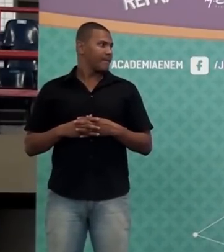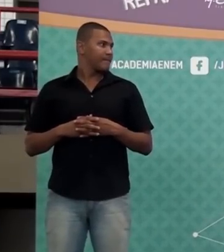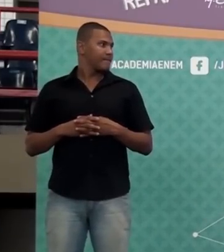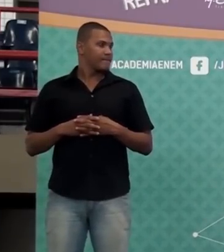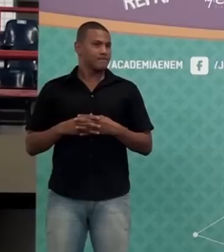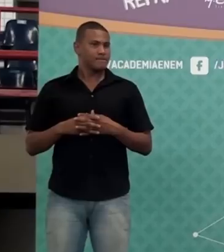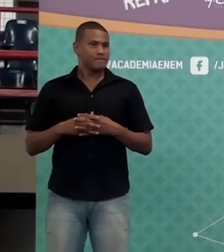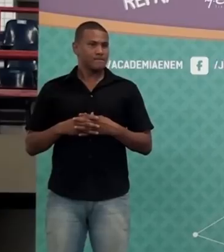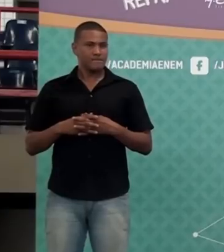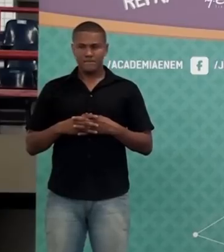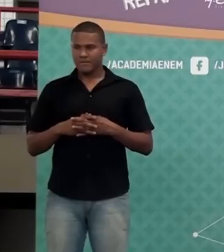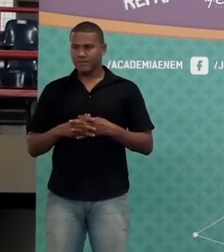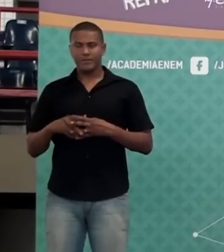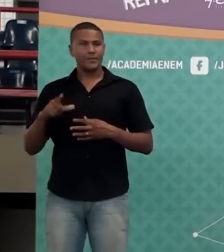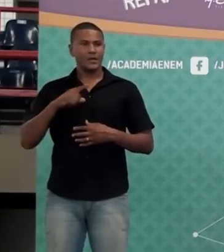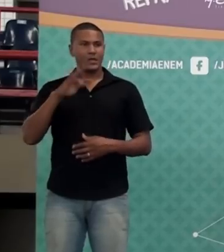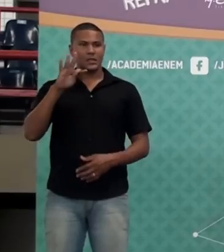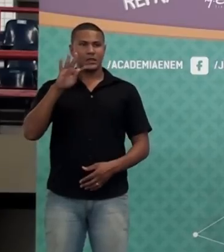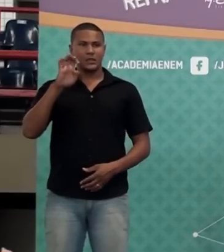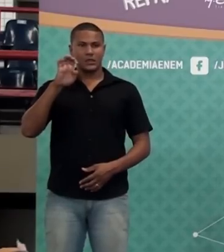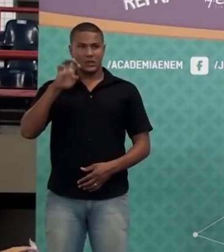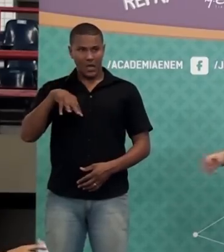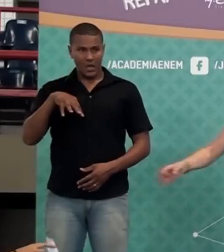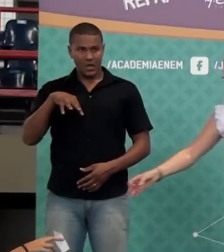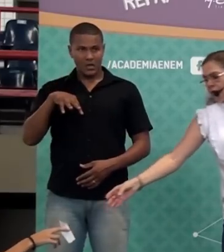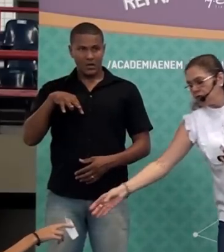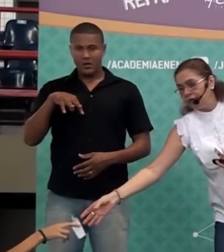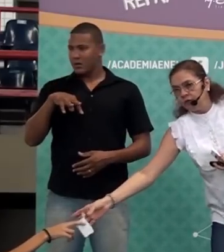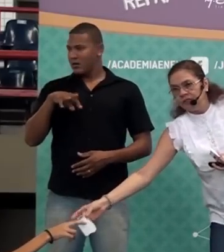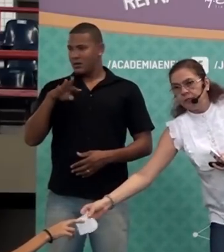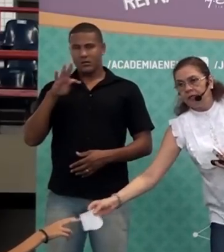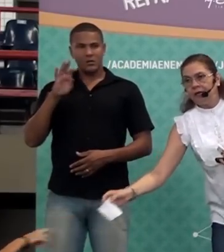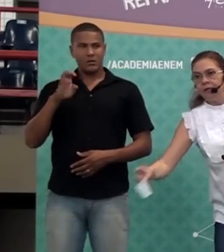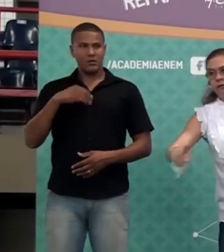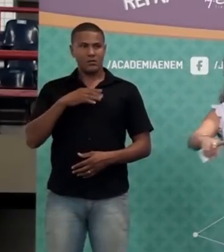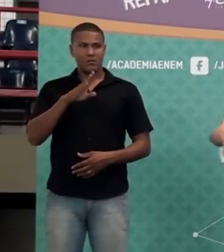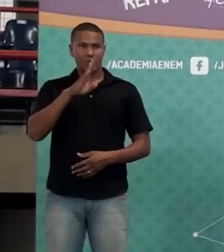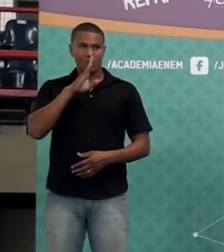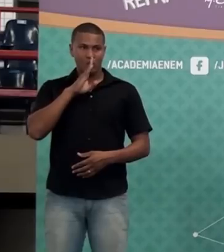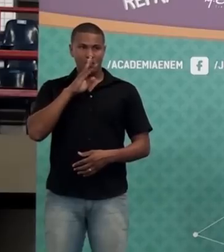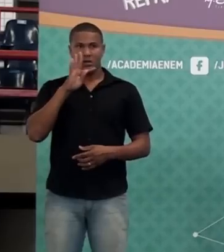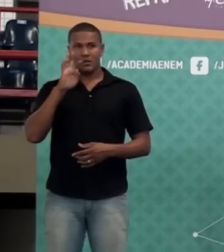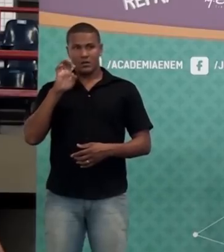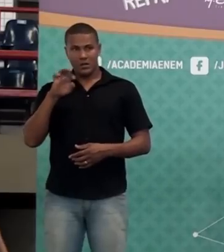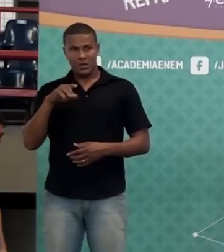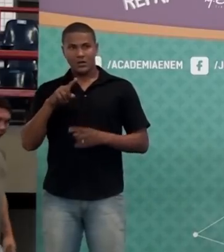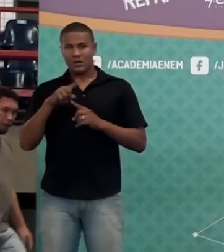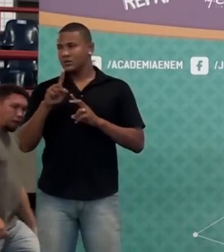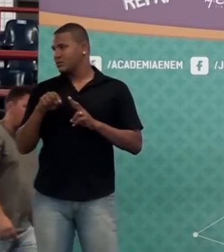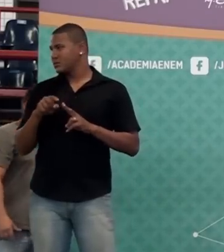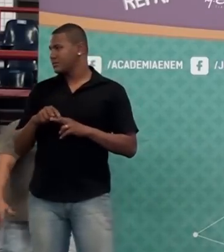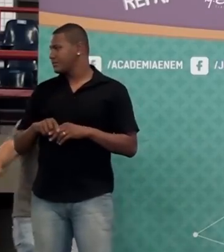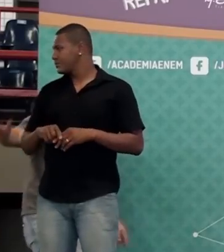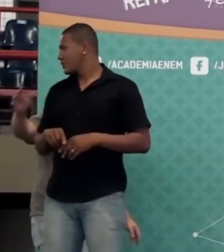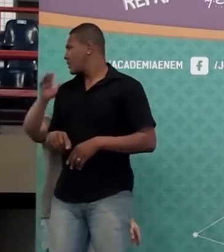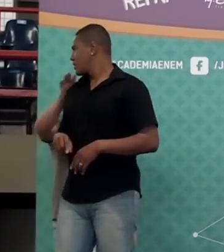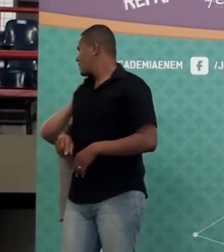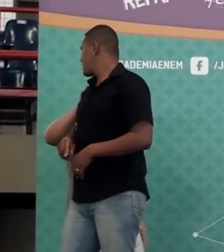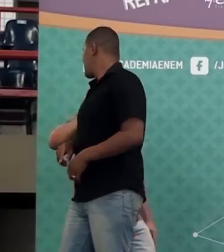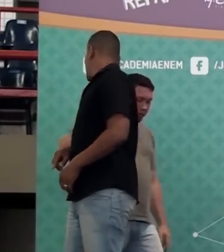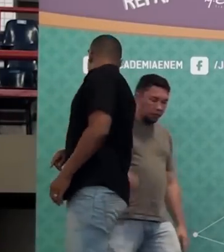Tem com plural e tem sem acento, tá? Pessoal, já foi explicado e já foi mostrado. Tem